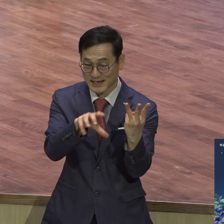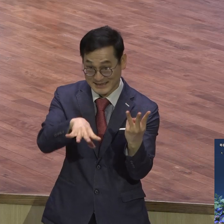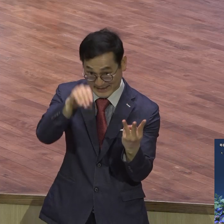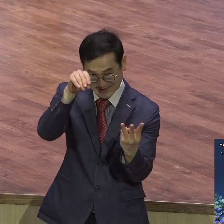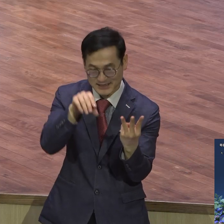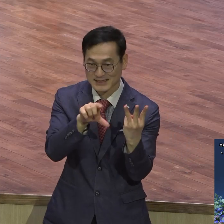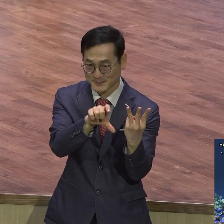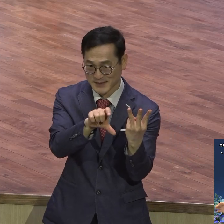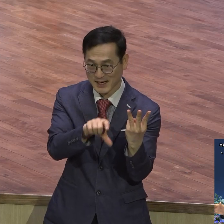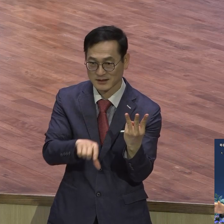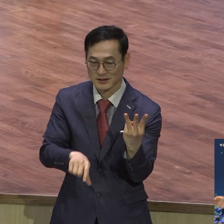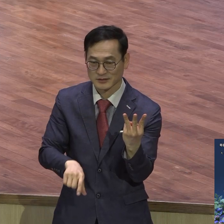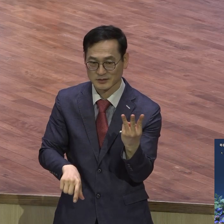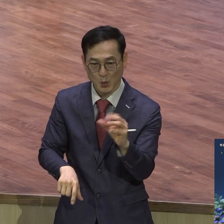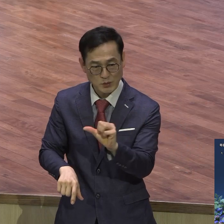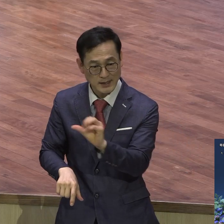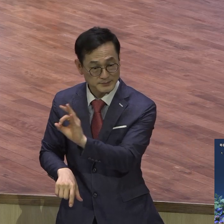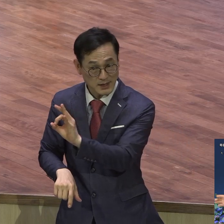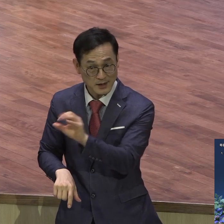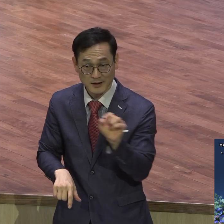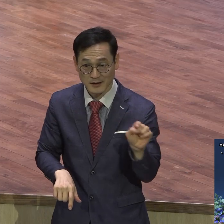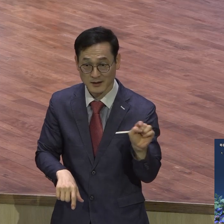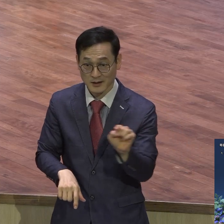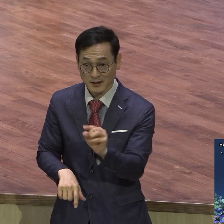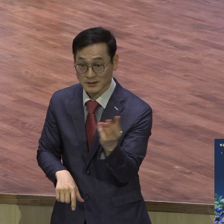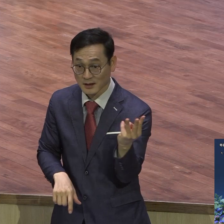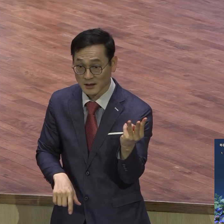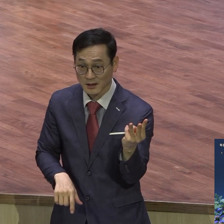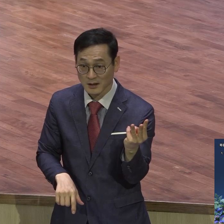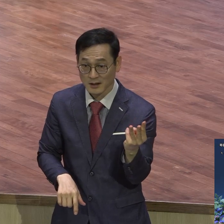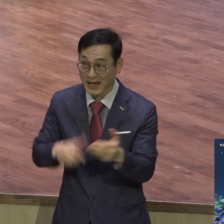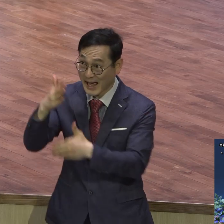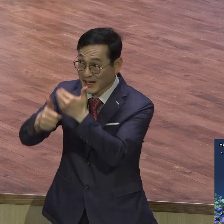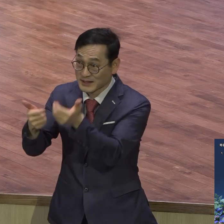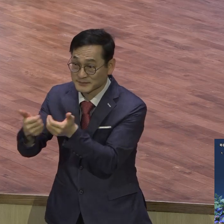영혼이 멸망길을 갈 수 없구나 힘편없는 존재였다